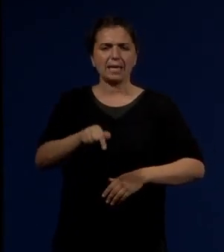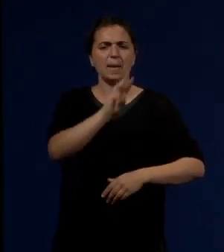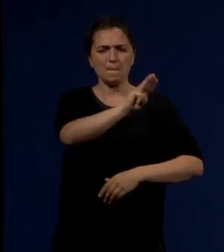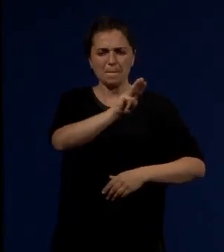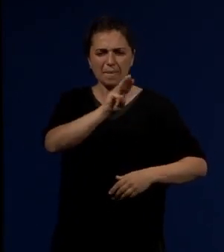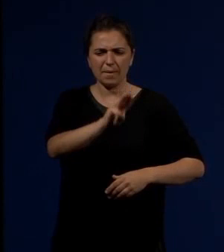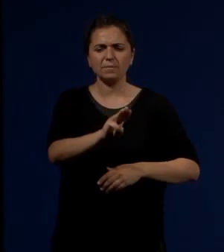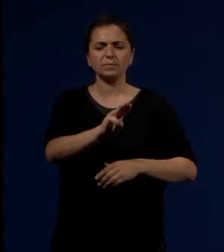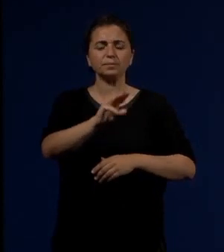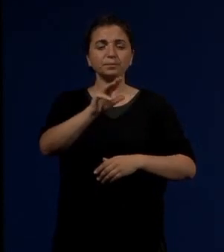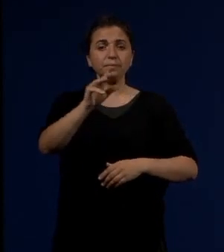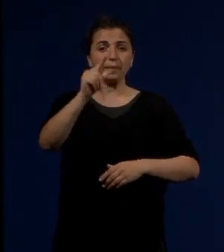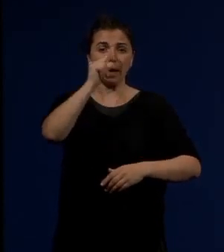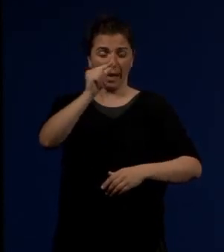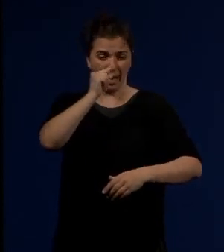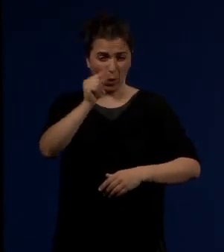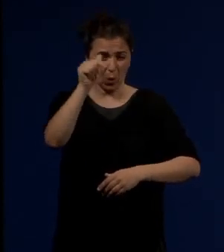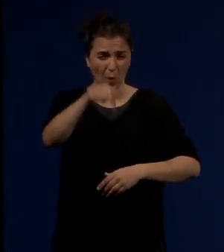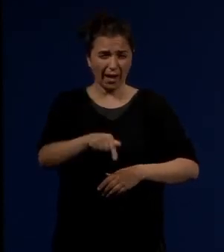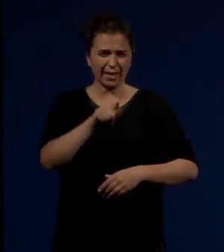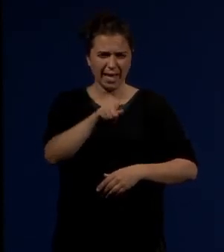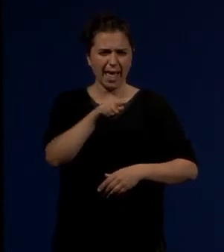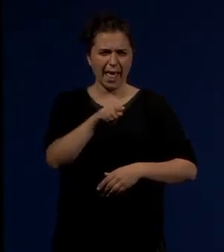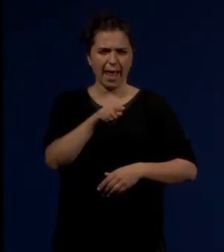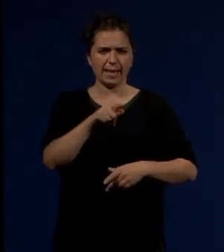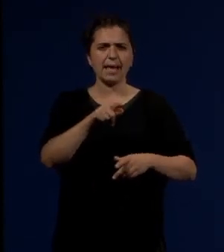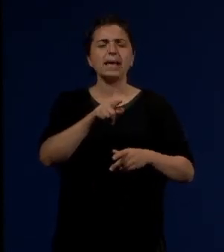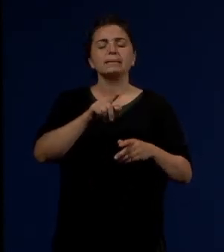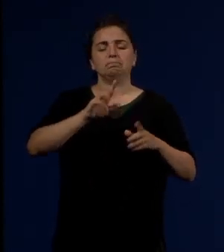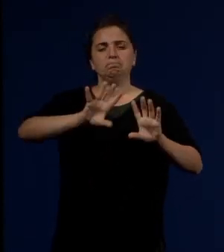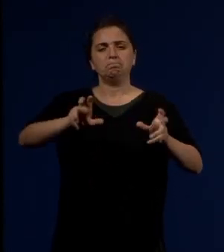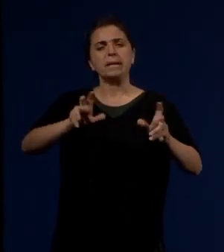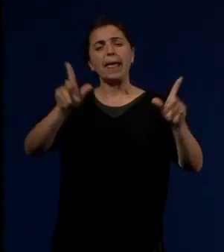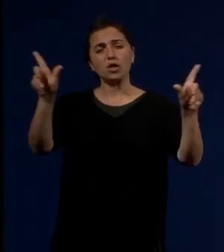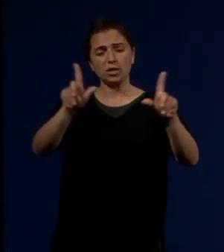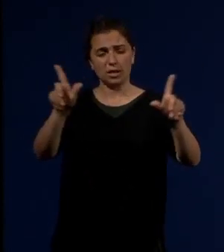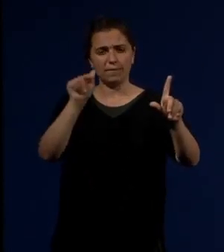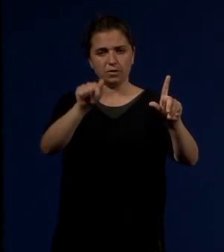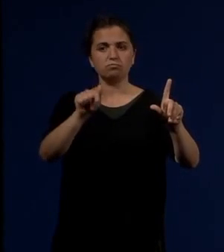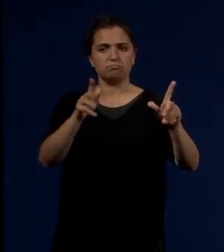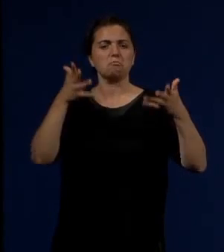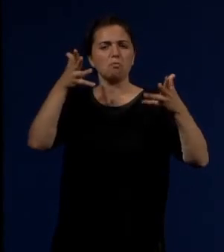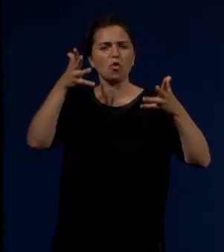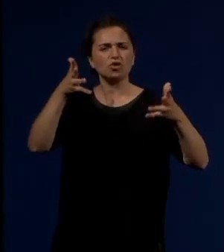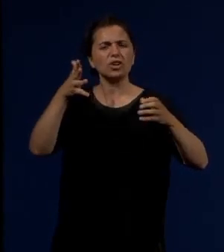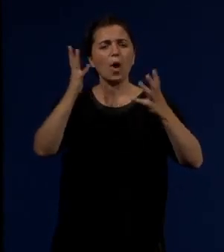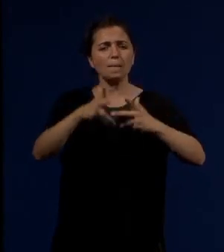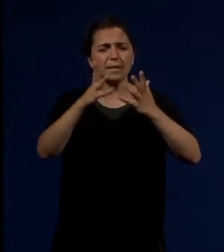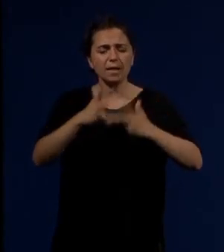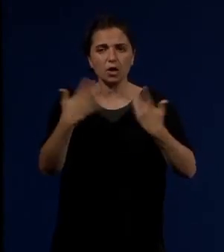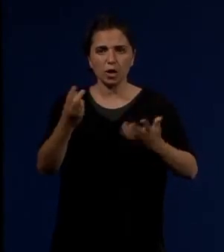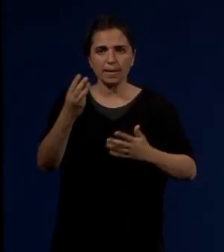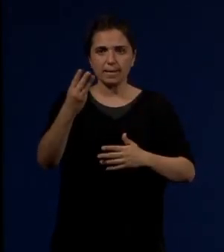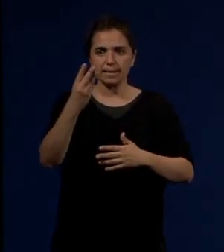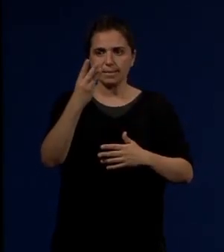agosto do ano pasado membro do Consello de Radio e Televisión de Galicia, do seu Consello de Administración, polo tanto, 3 anos